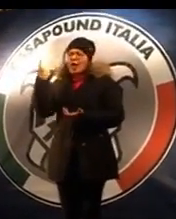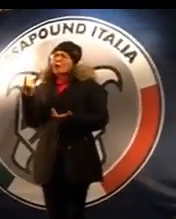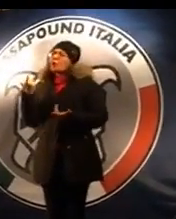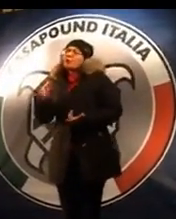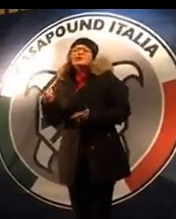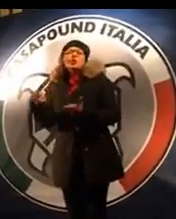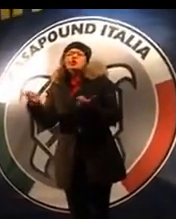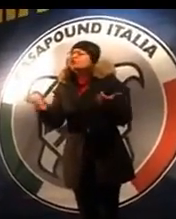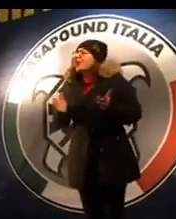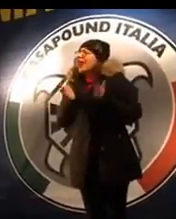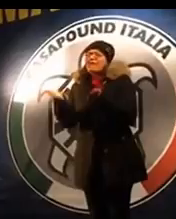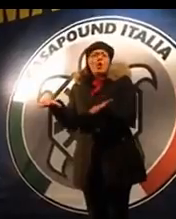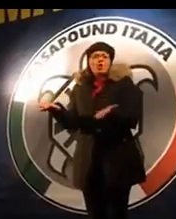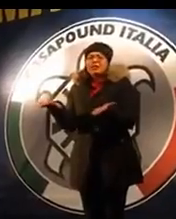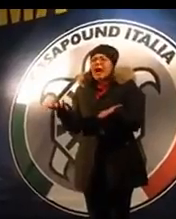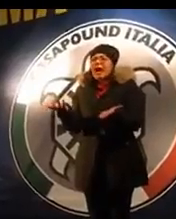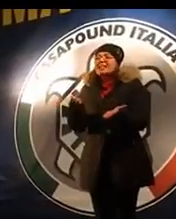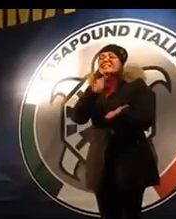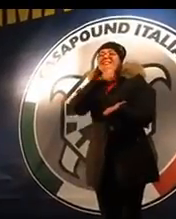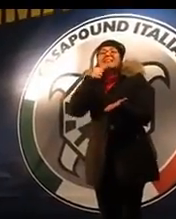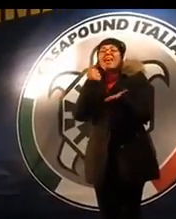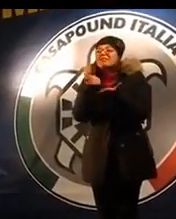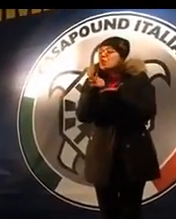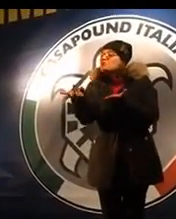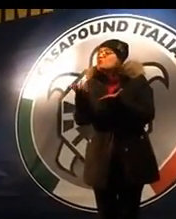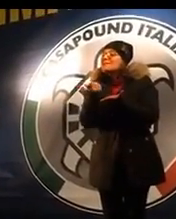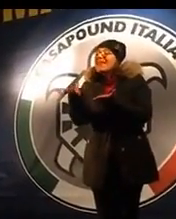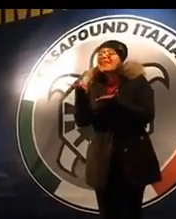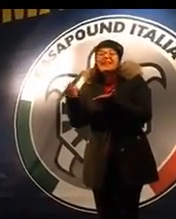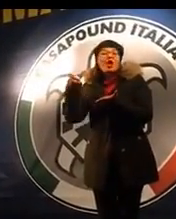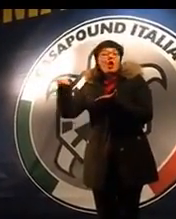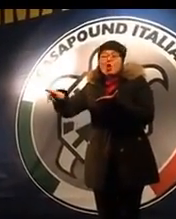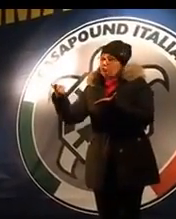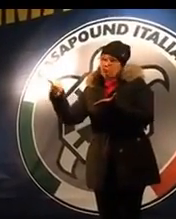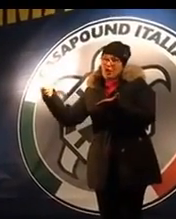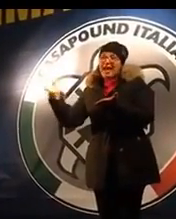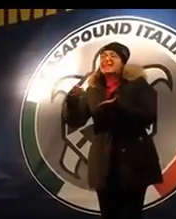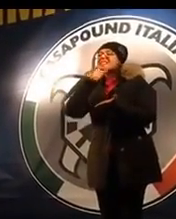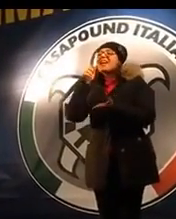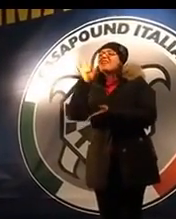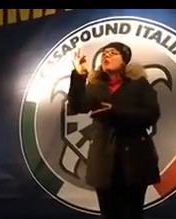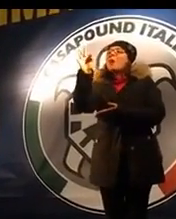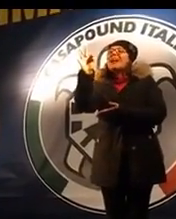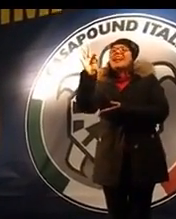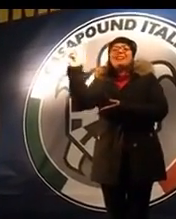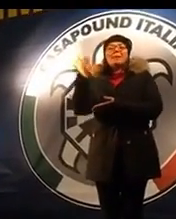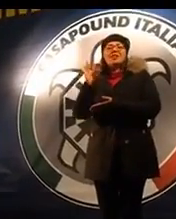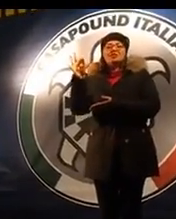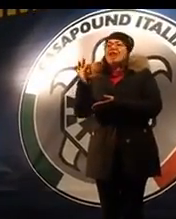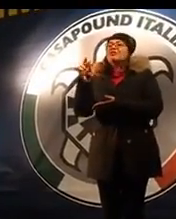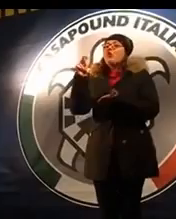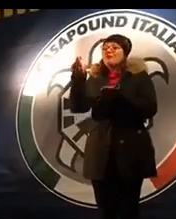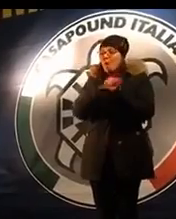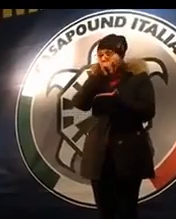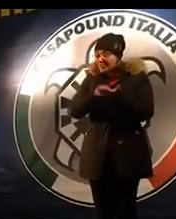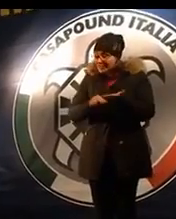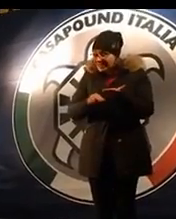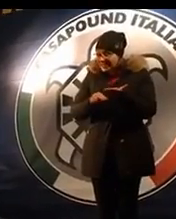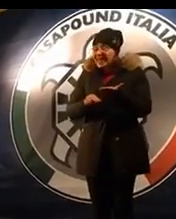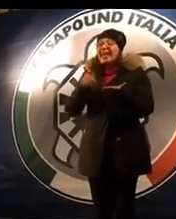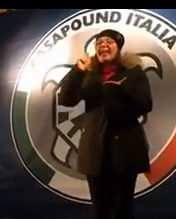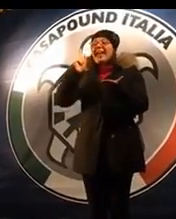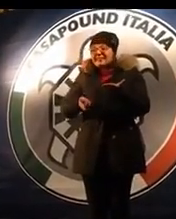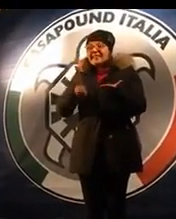queste elezioni servono dei numeri che loro non hanno, perché serve il 40% dei voti e vincere il 70% dei